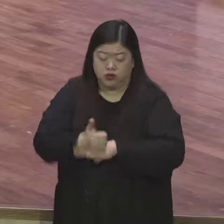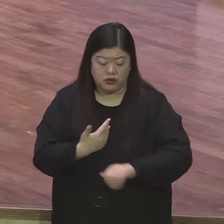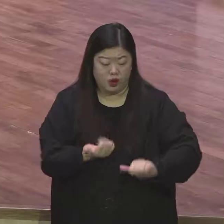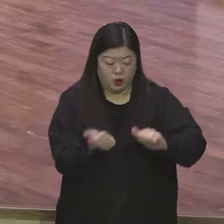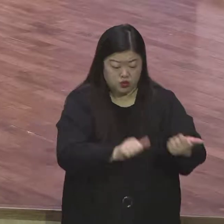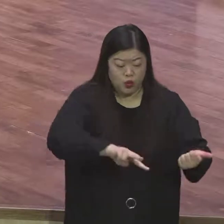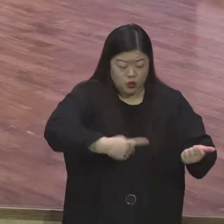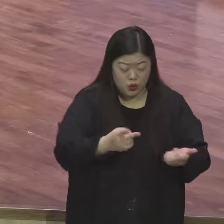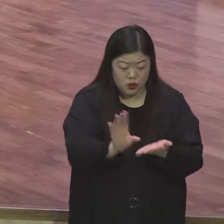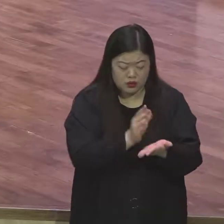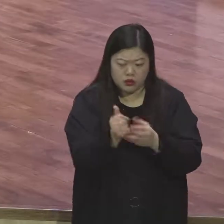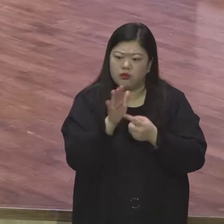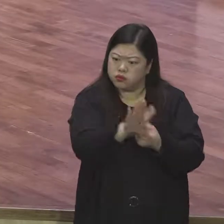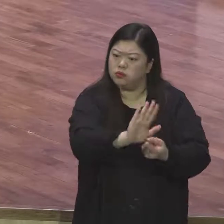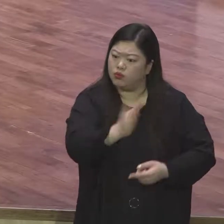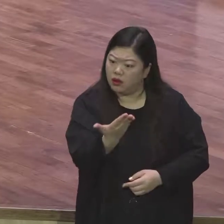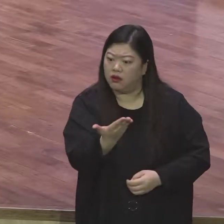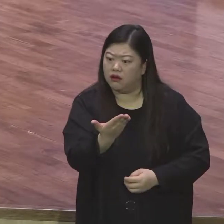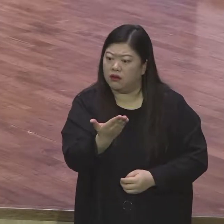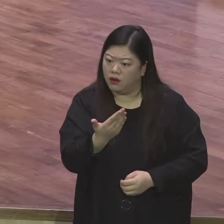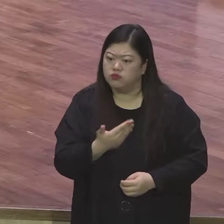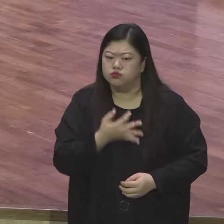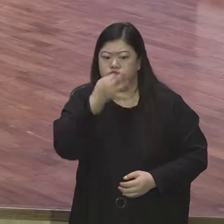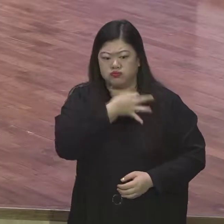이렇게 신앙생활을